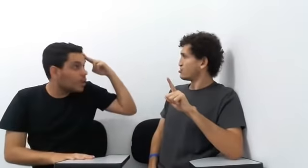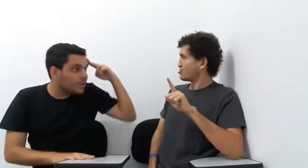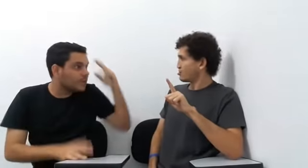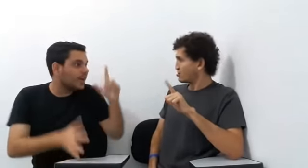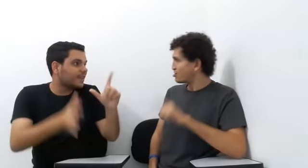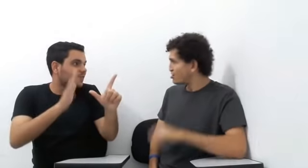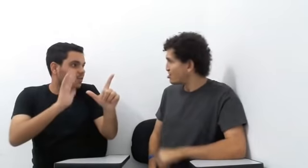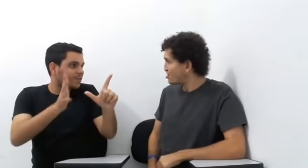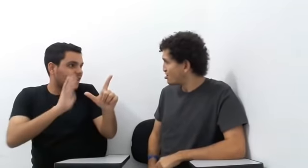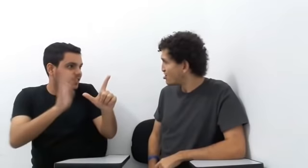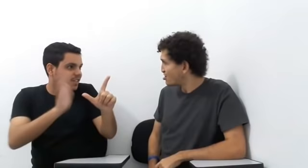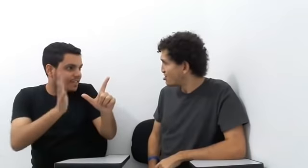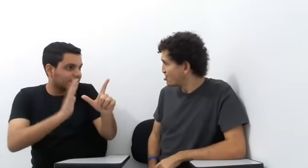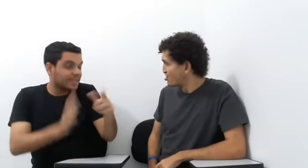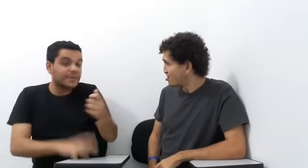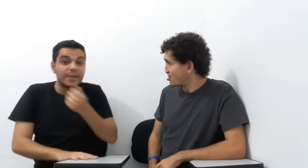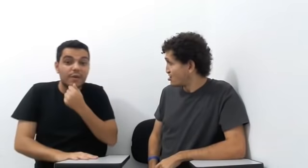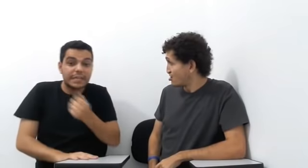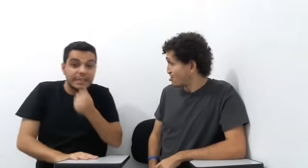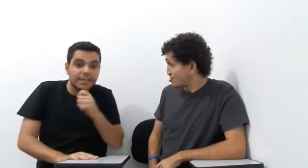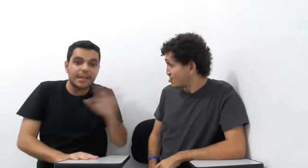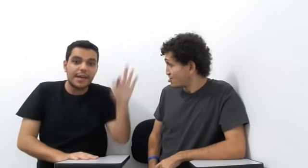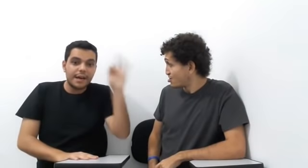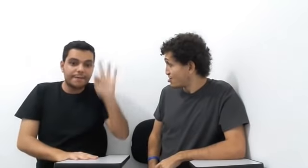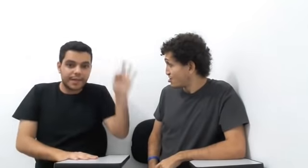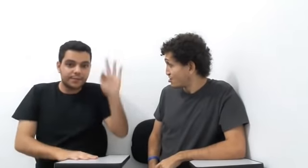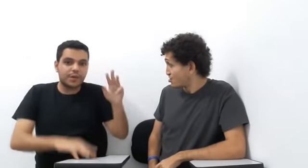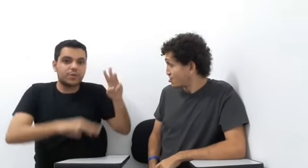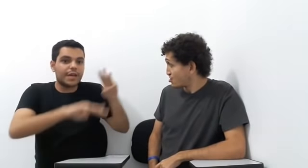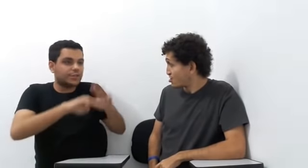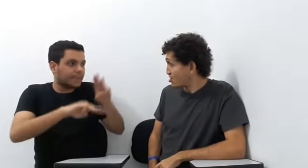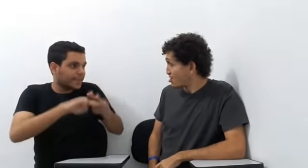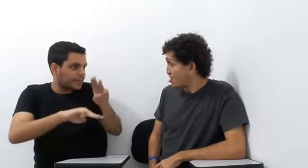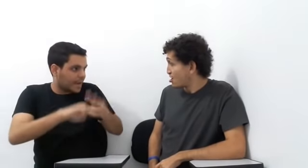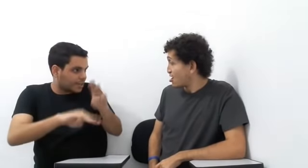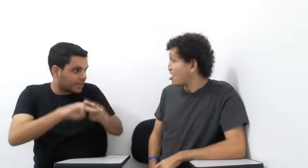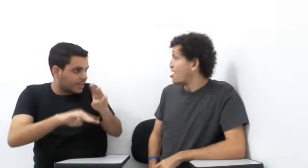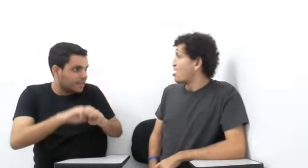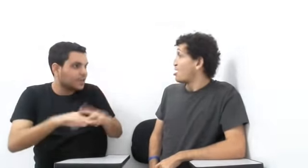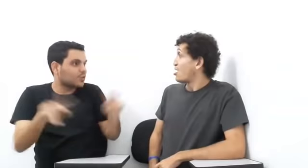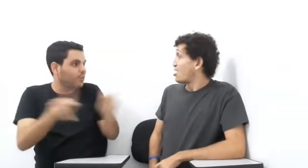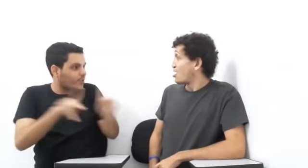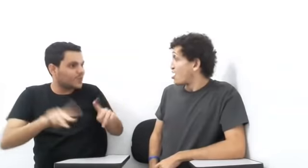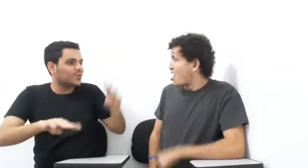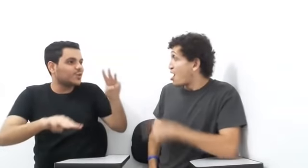sonho é ter faculdade de letras libras. Eu ainda faço faculdade de matemática, sou professor de